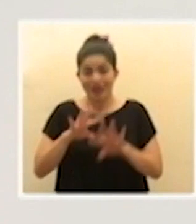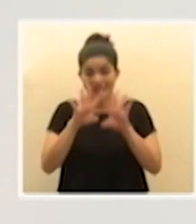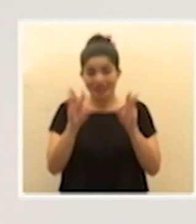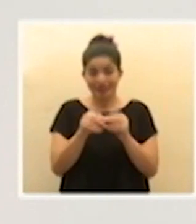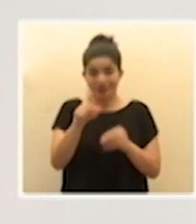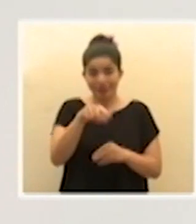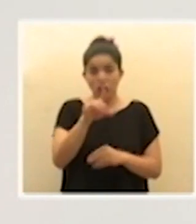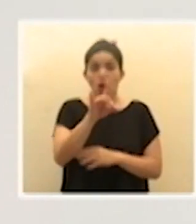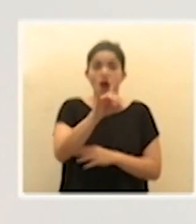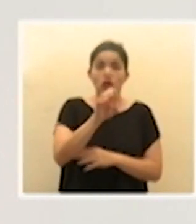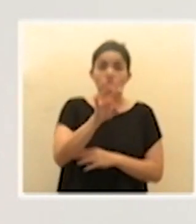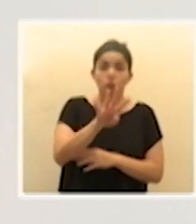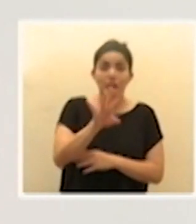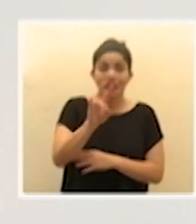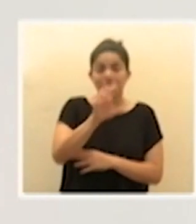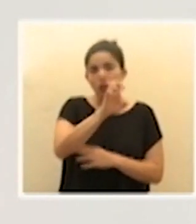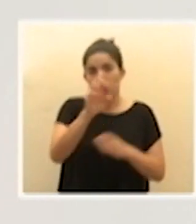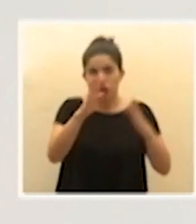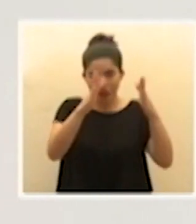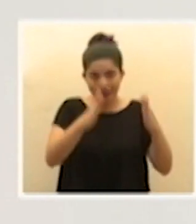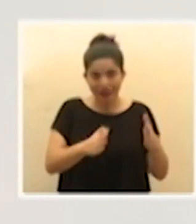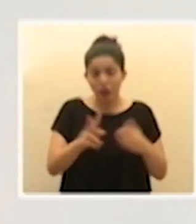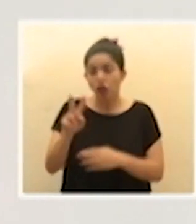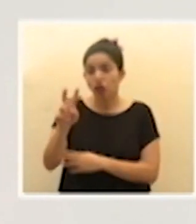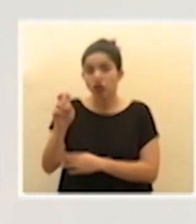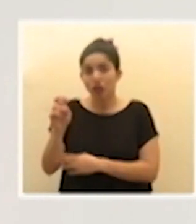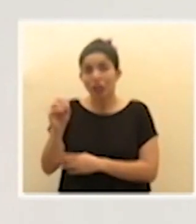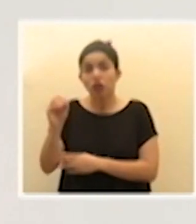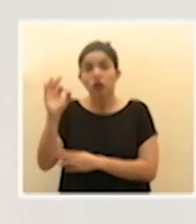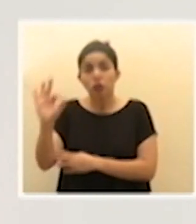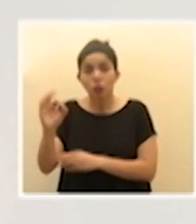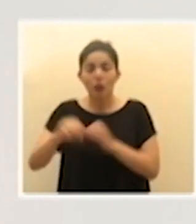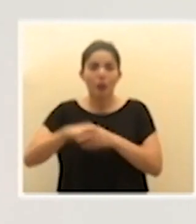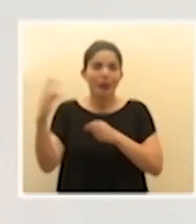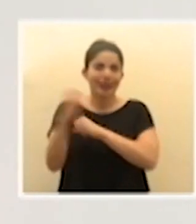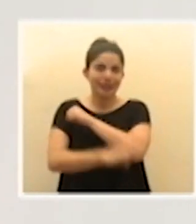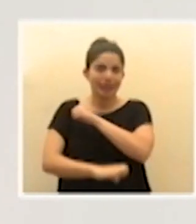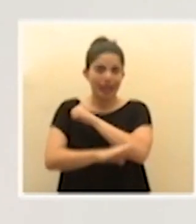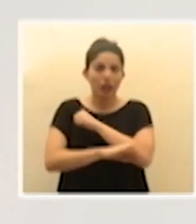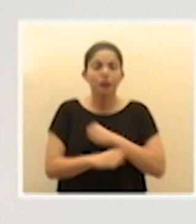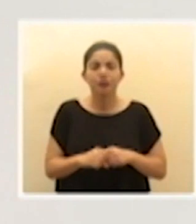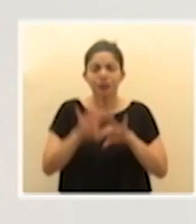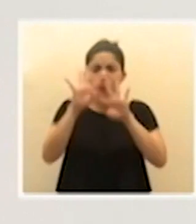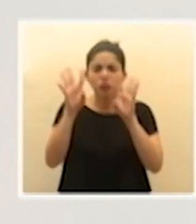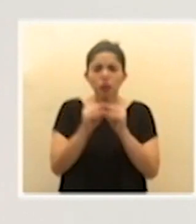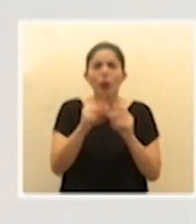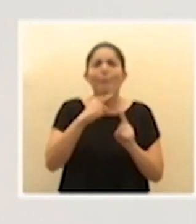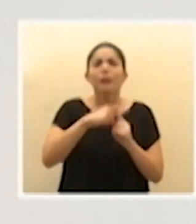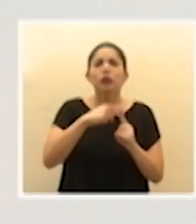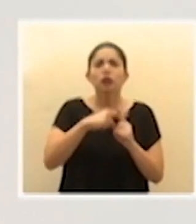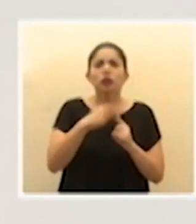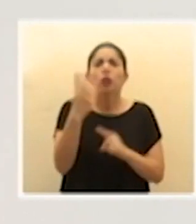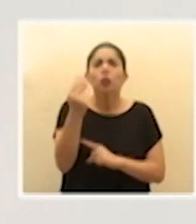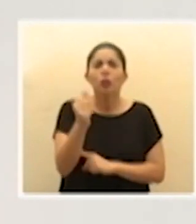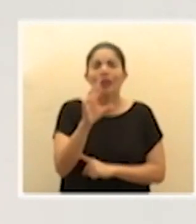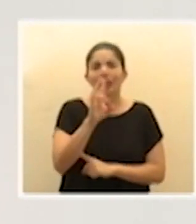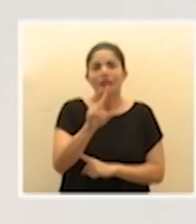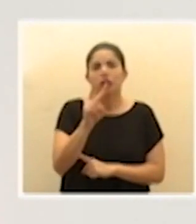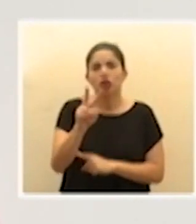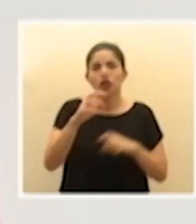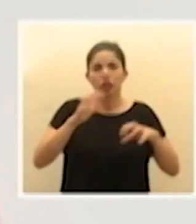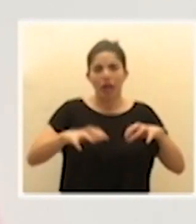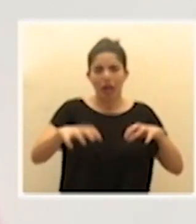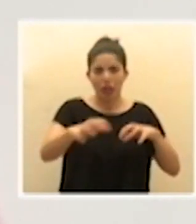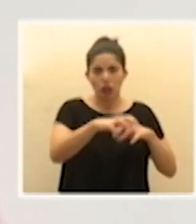cuales 847 son costarricenses y 209 son extranjeros. Se contabilizan casos positivos en 72